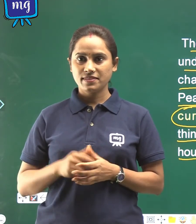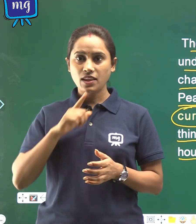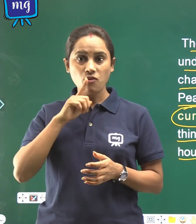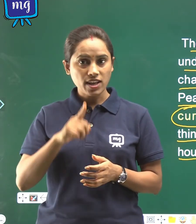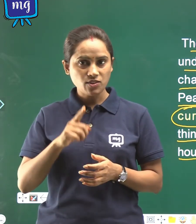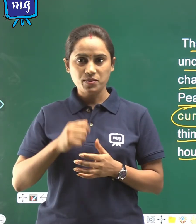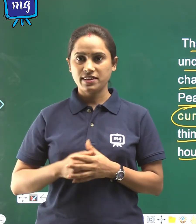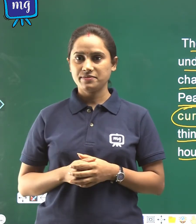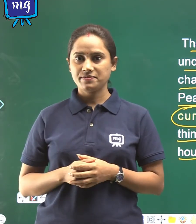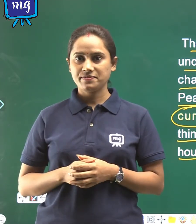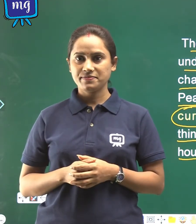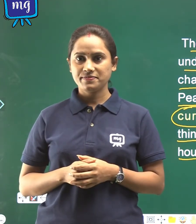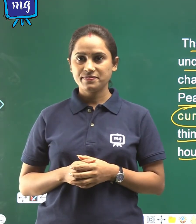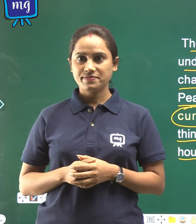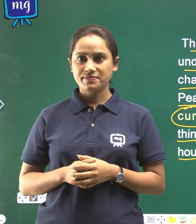वास्तव में,